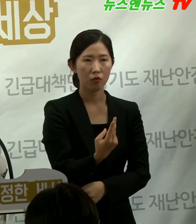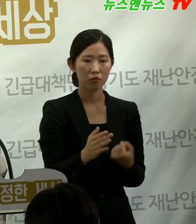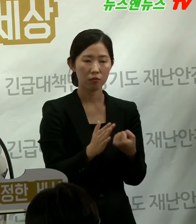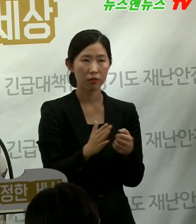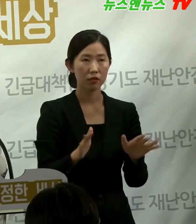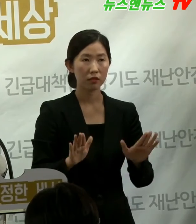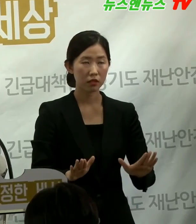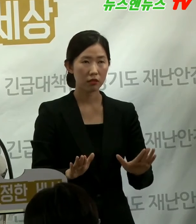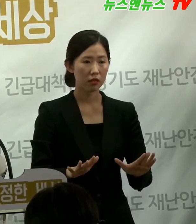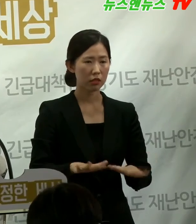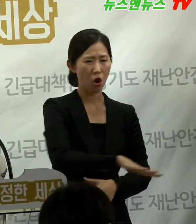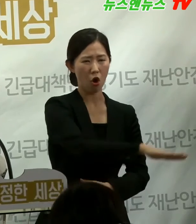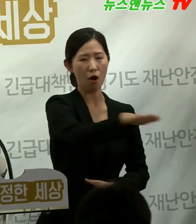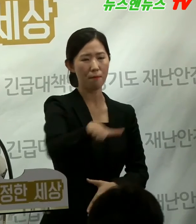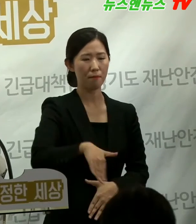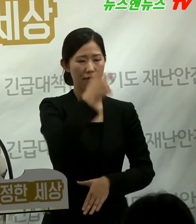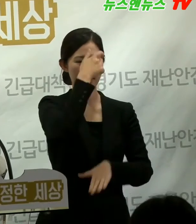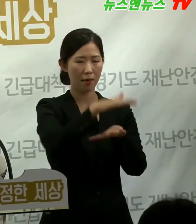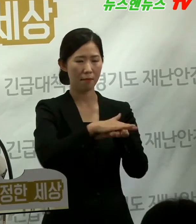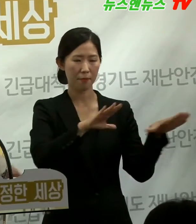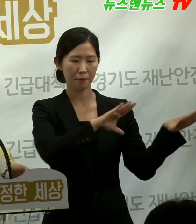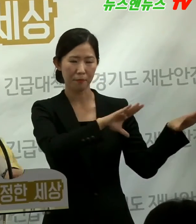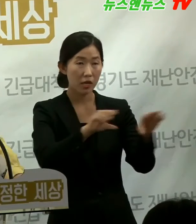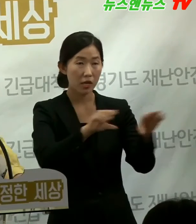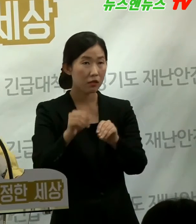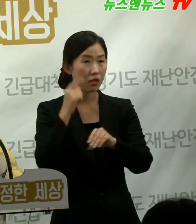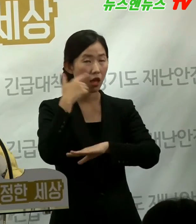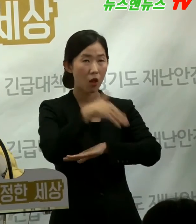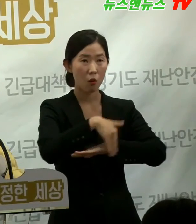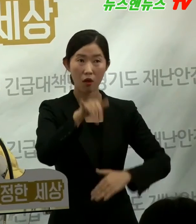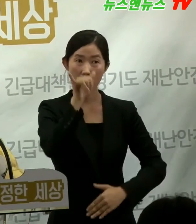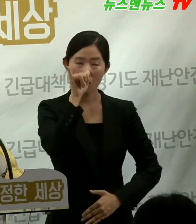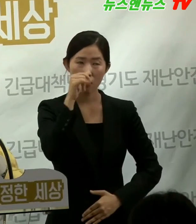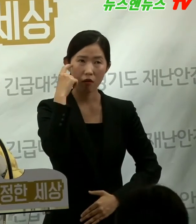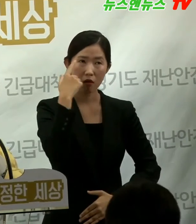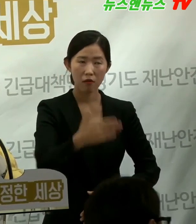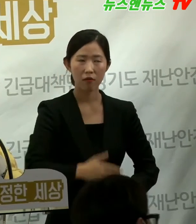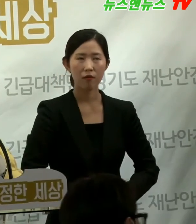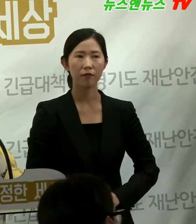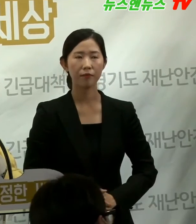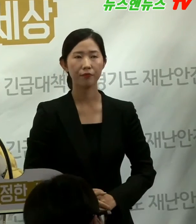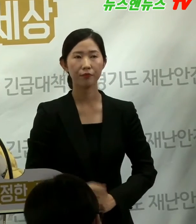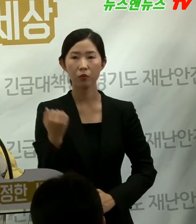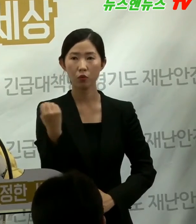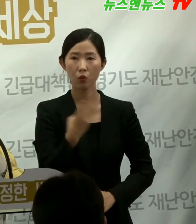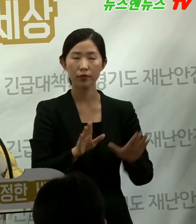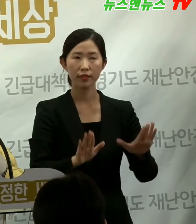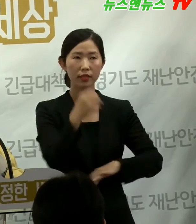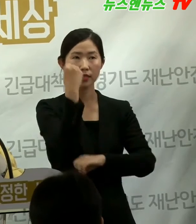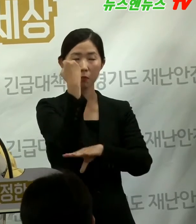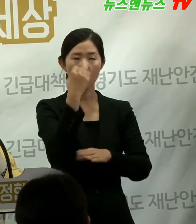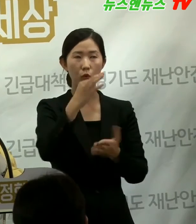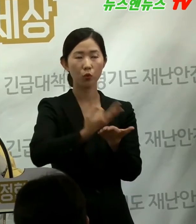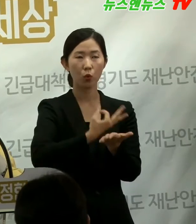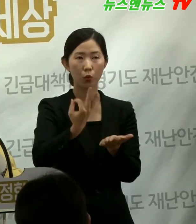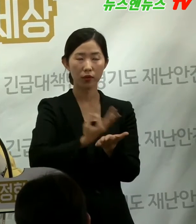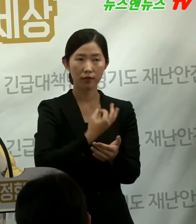내릴 의향이 없는지 묻고 싶습니다. 네, 그리고요. 지금 그 기본소득 지금 부분에